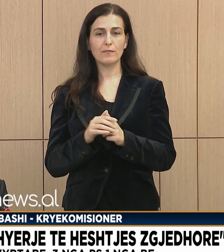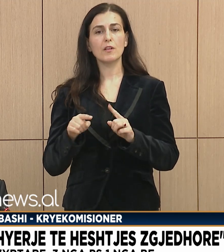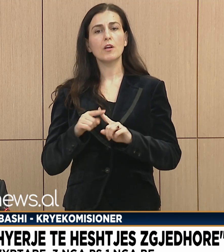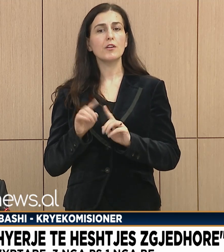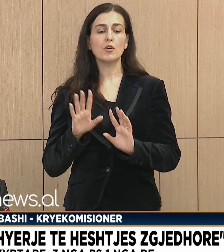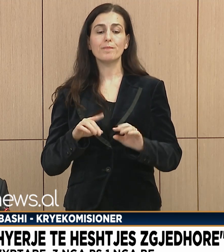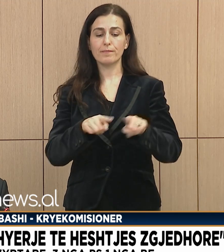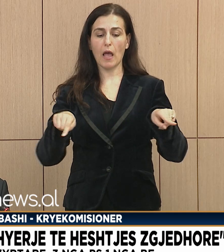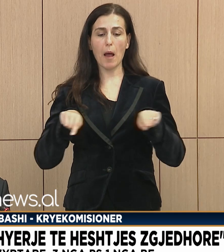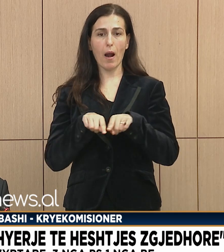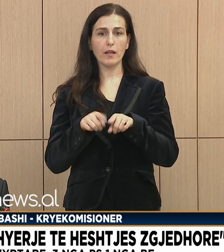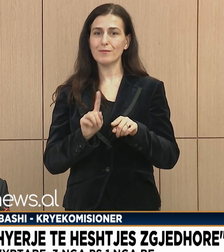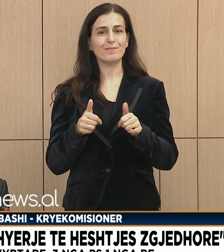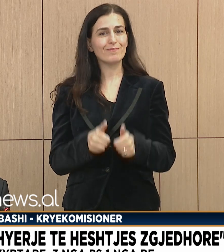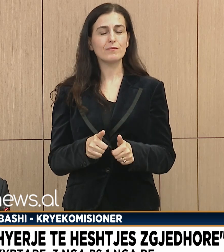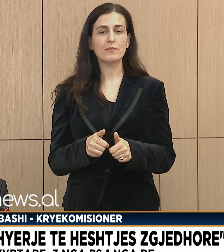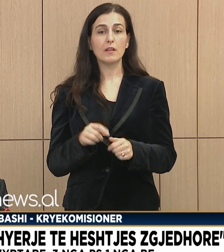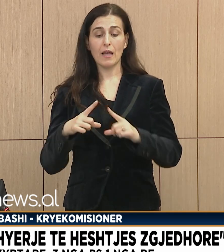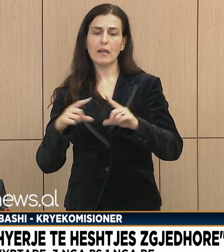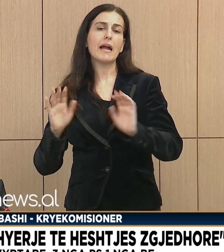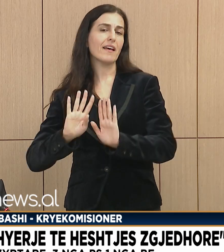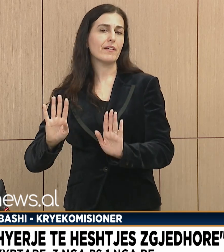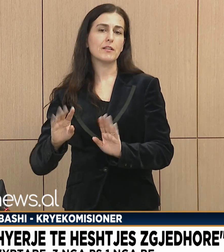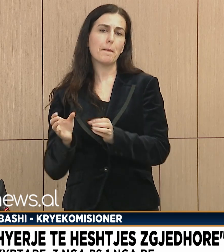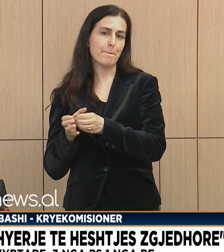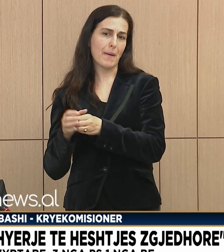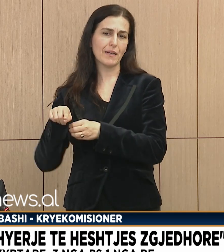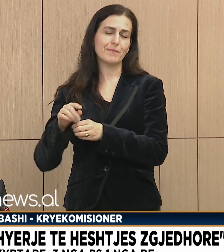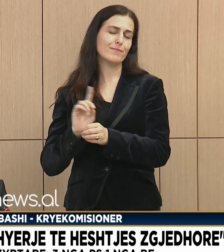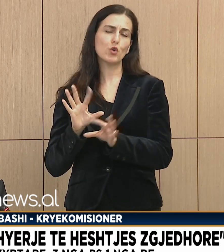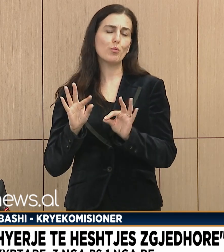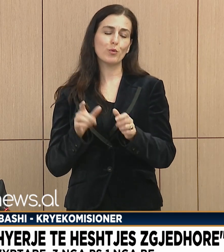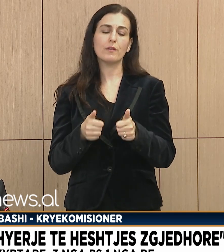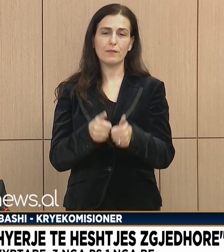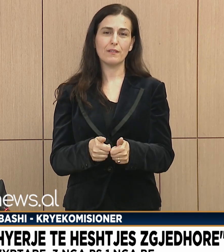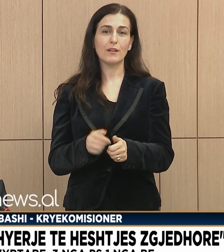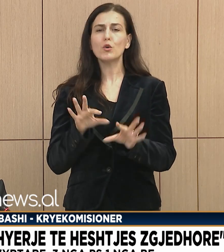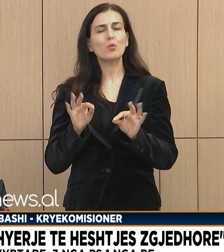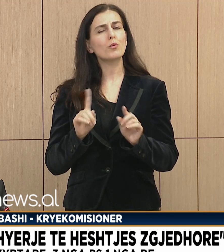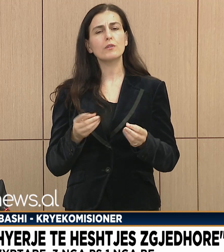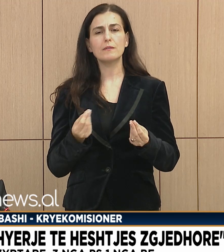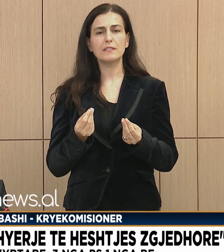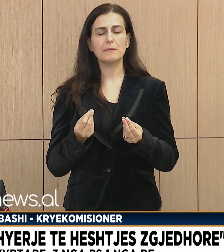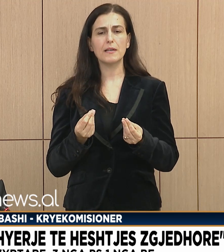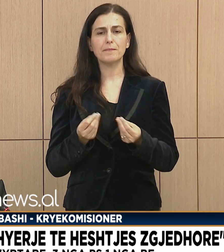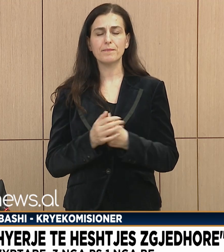përmjet... Në identifikimi është bërë, por dënja shënjës gishtit nuk ka qene mundur për